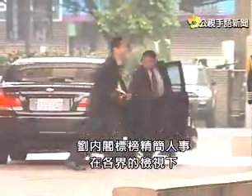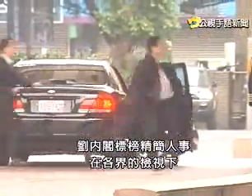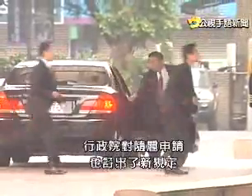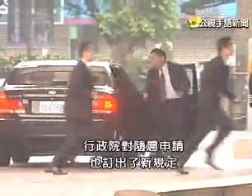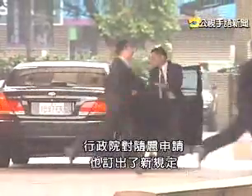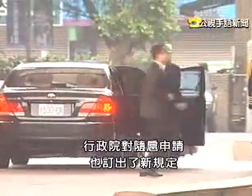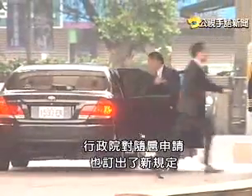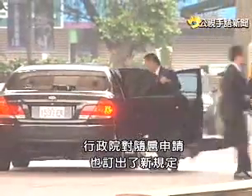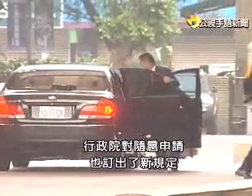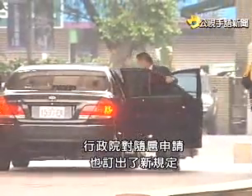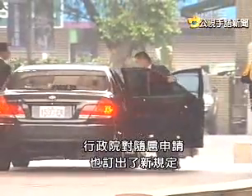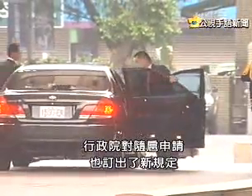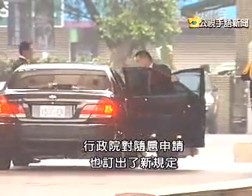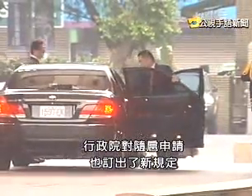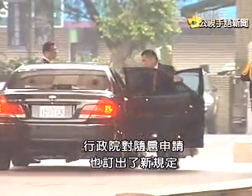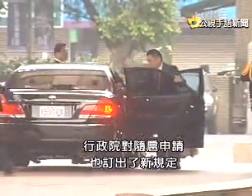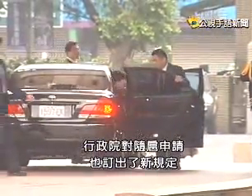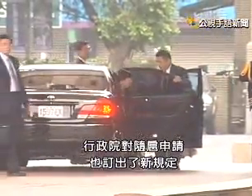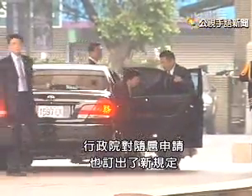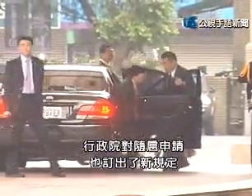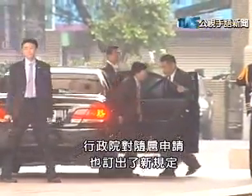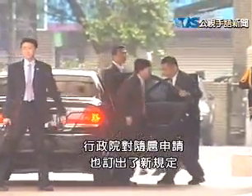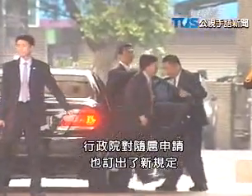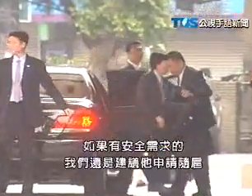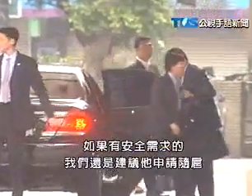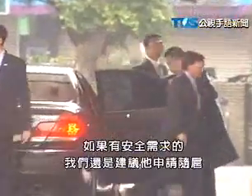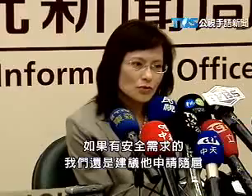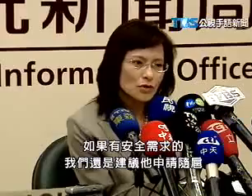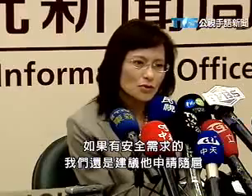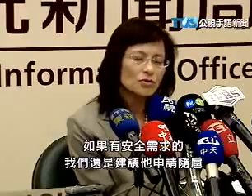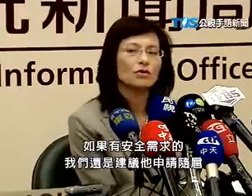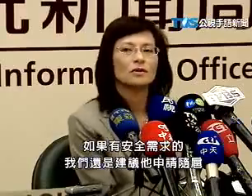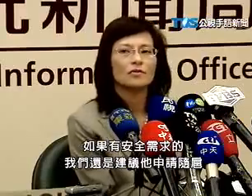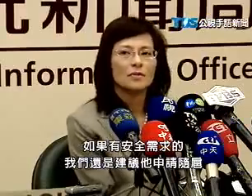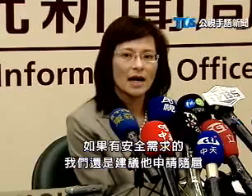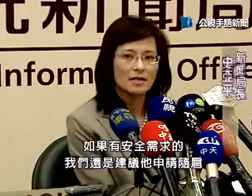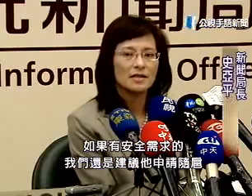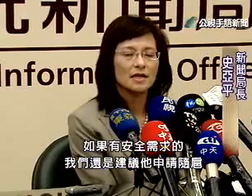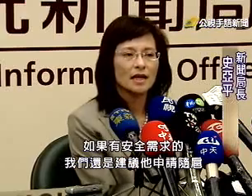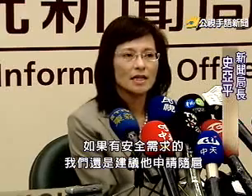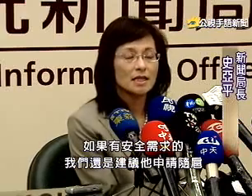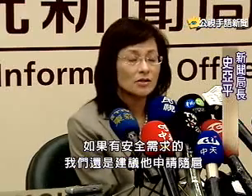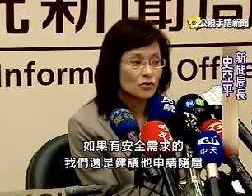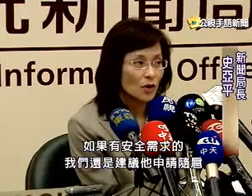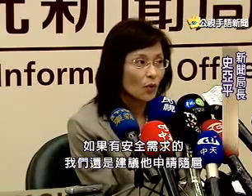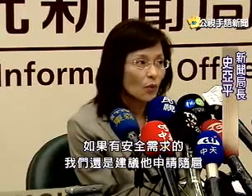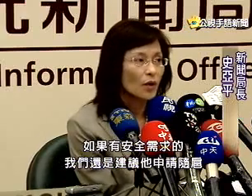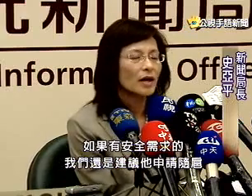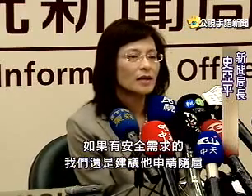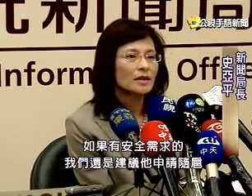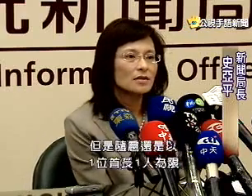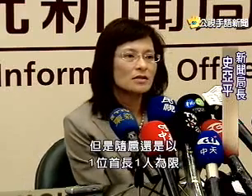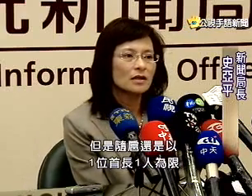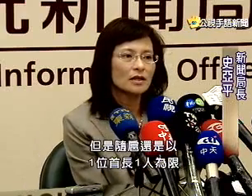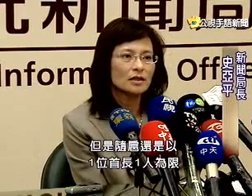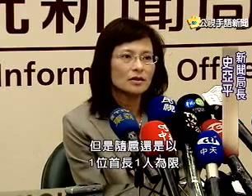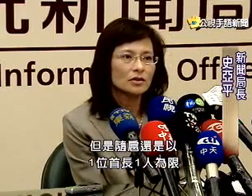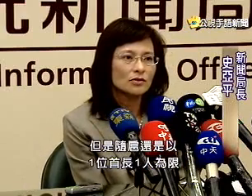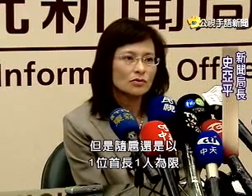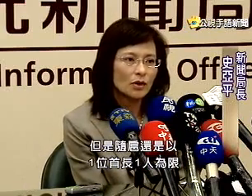行政院对随扈申请也定出了新规定。 如果有安全需求的，我们还是建议他申请随扈，但是呢，随扈